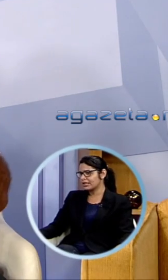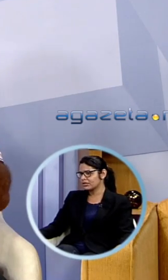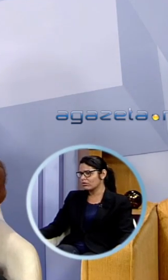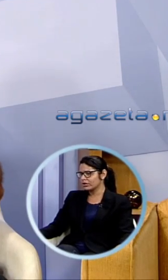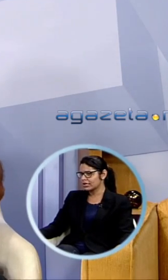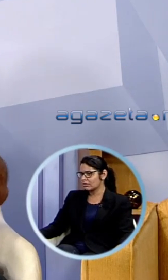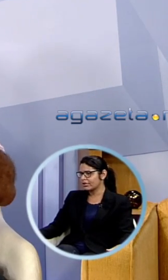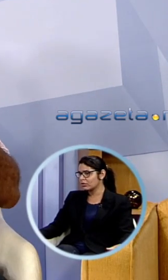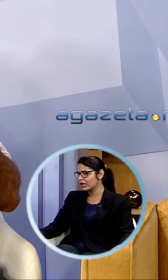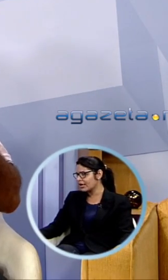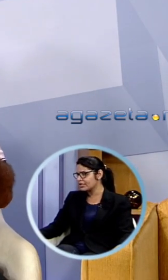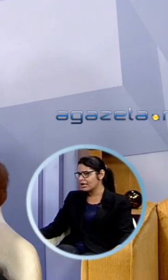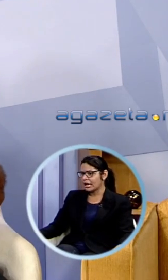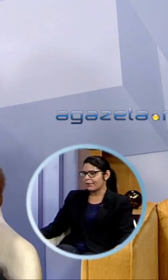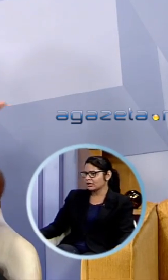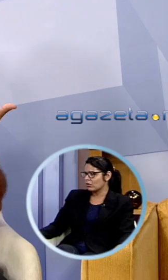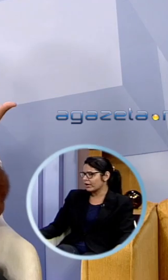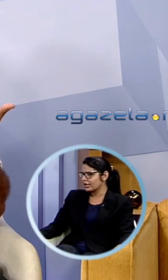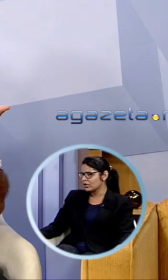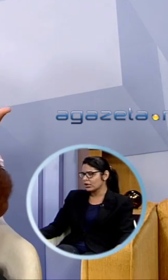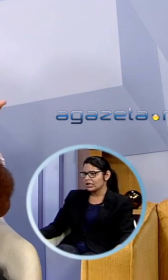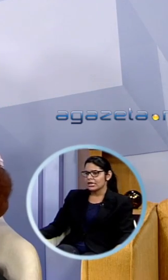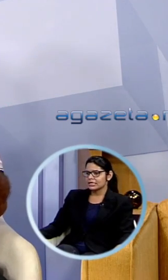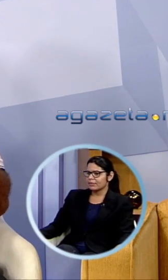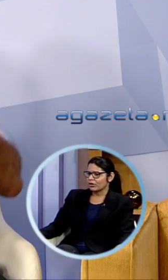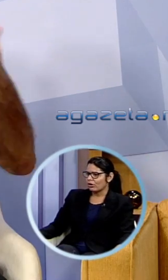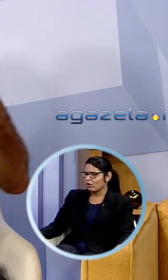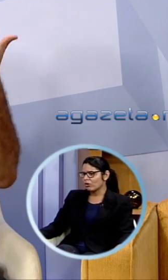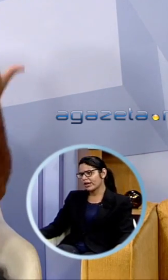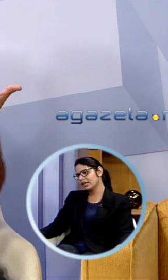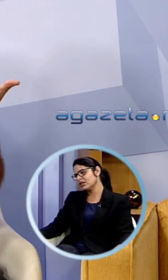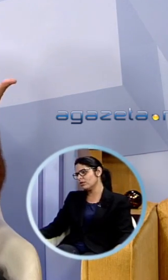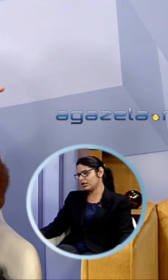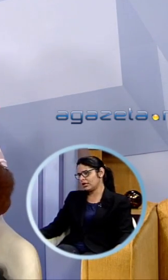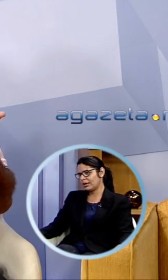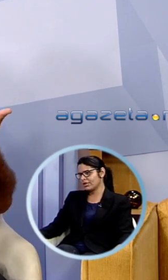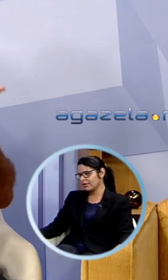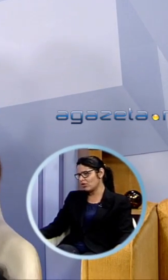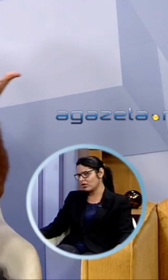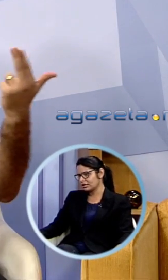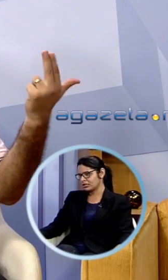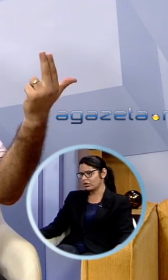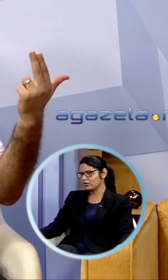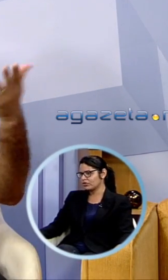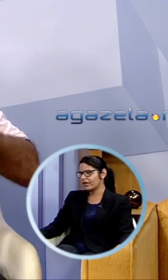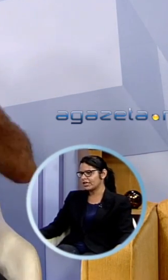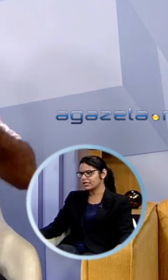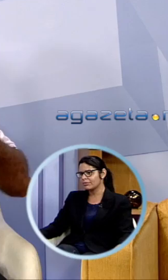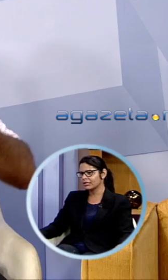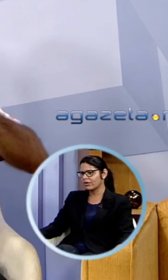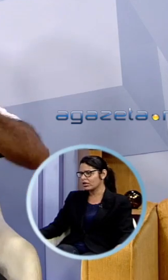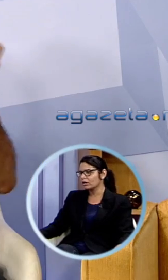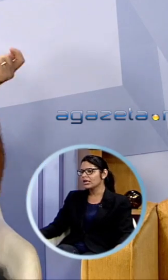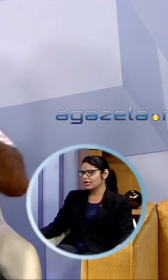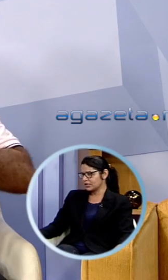está estabelecendo uma comunicação aprendendo inglês aprendendo qualquer língua espanhol qualquer língua a mesma coisa são línguas diferentes